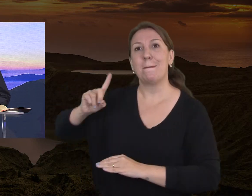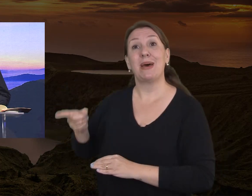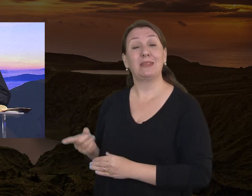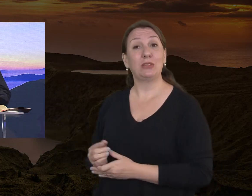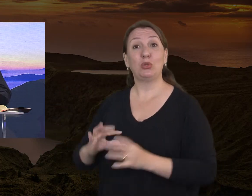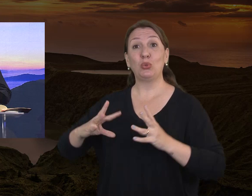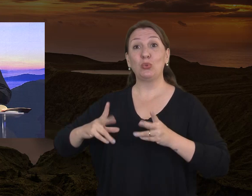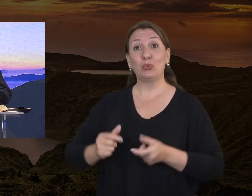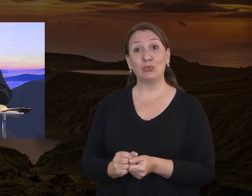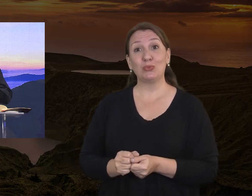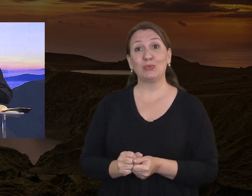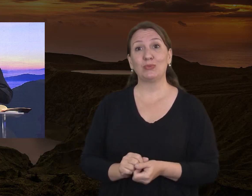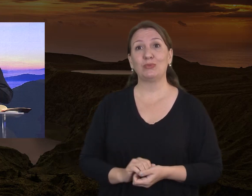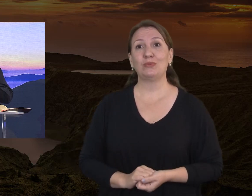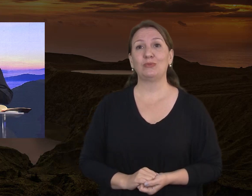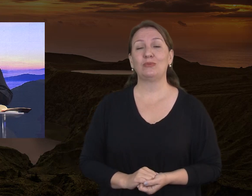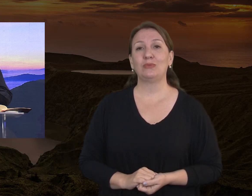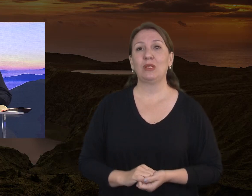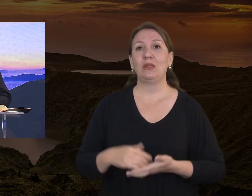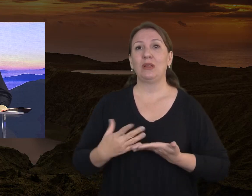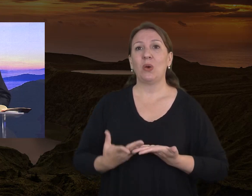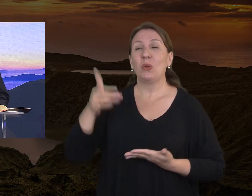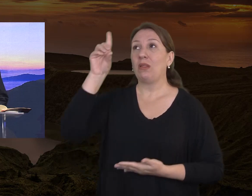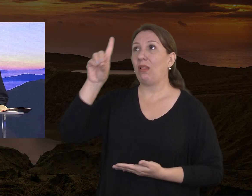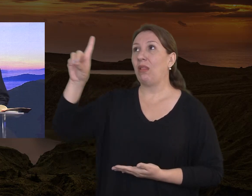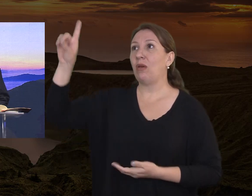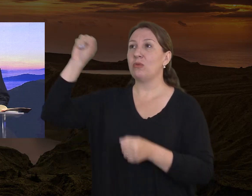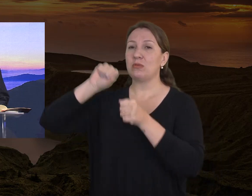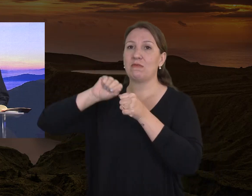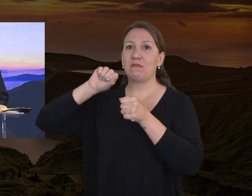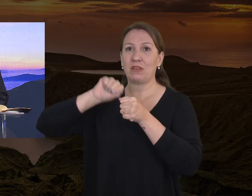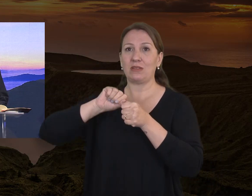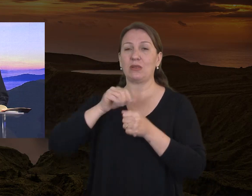Então, quando Deus criou o homem,